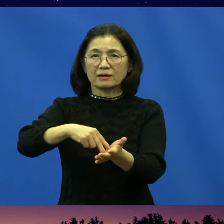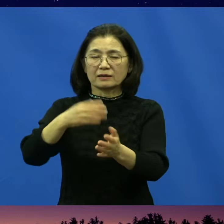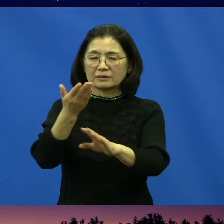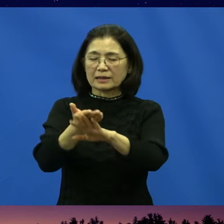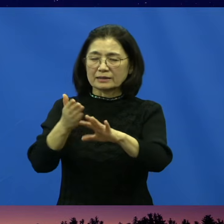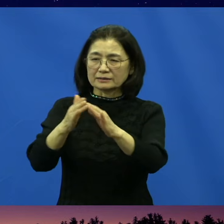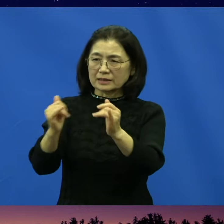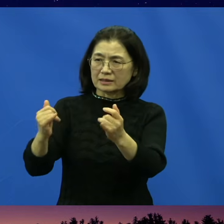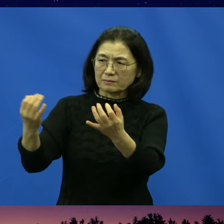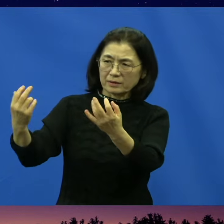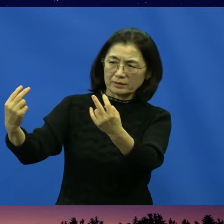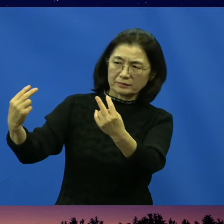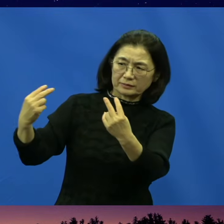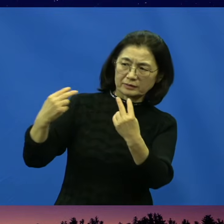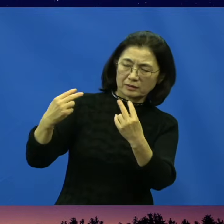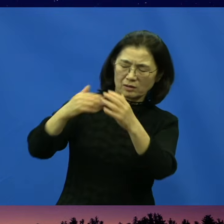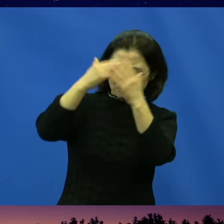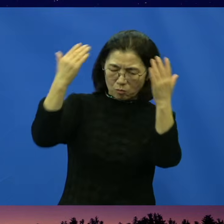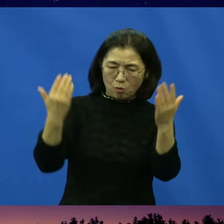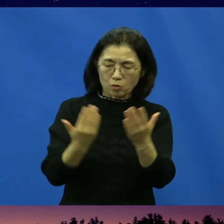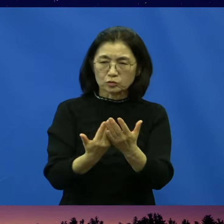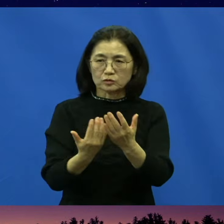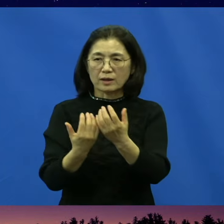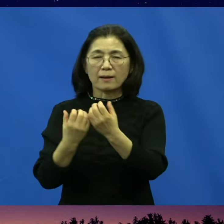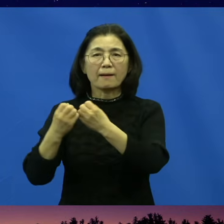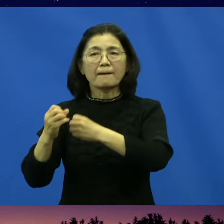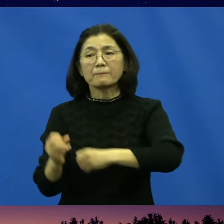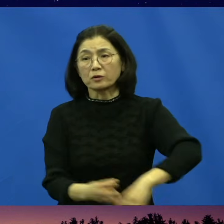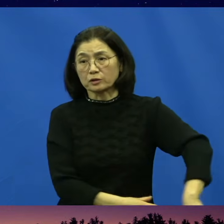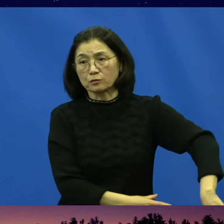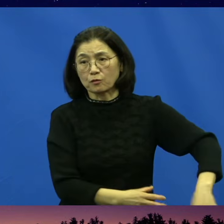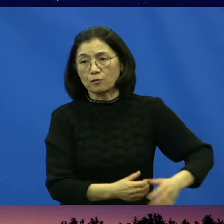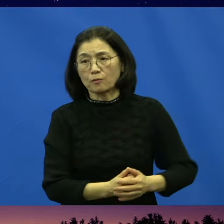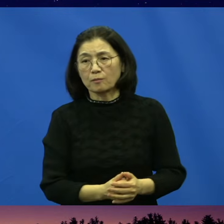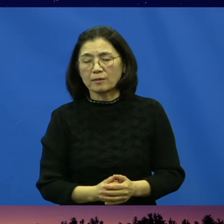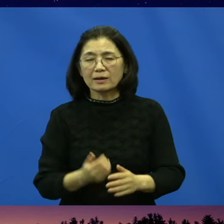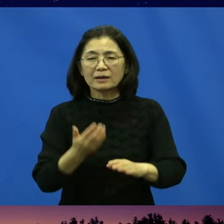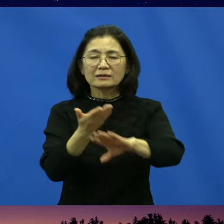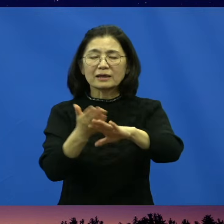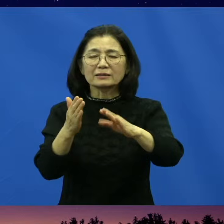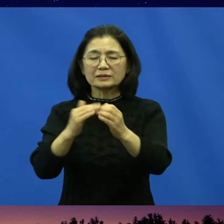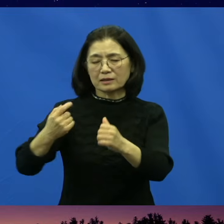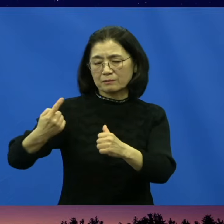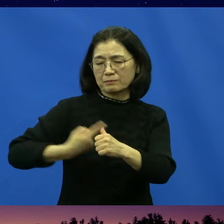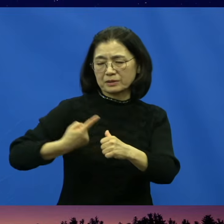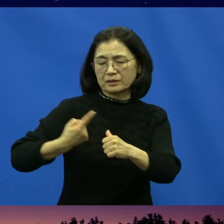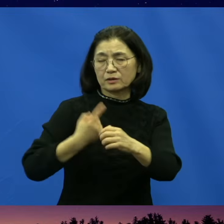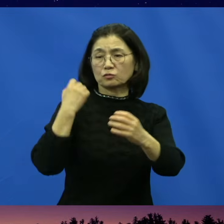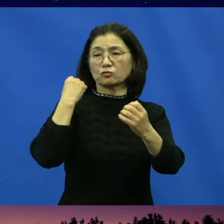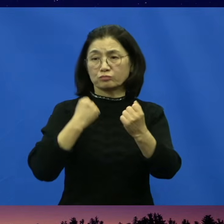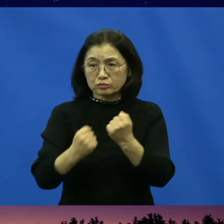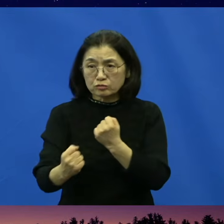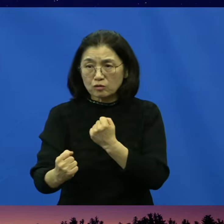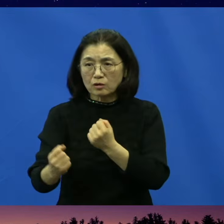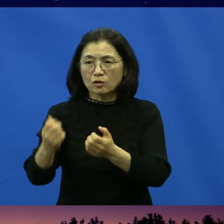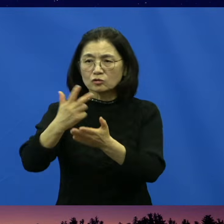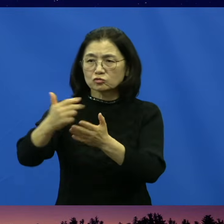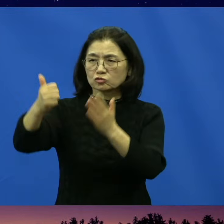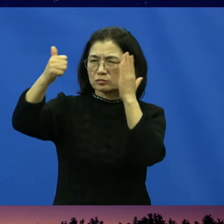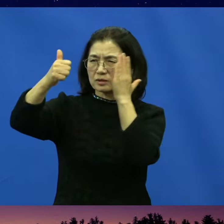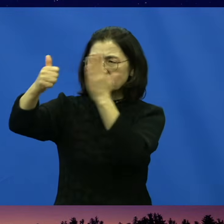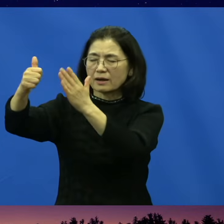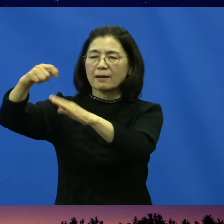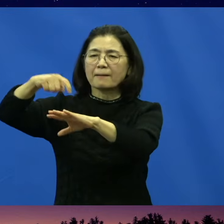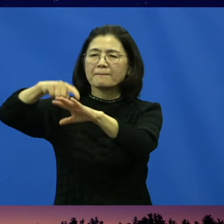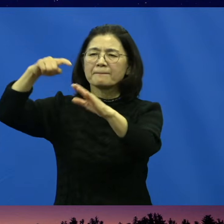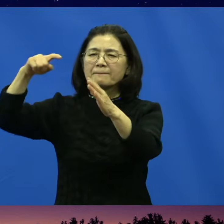이것을 다 내어놓고서라도 사람들의 비난을 받는다 할지라도 주님을 향한 마음만은 놓치지